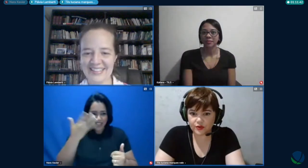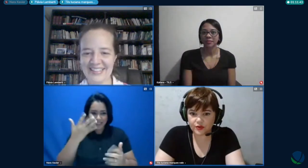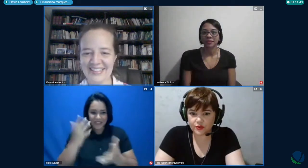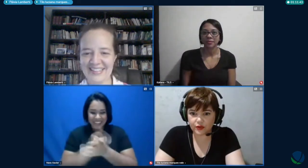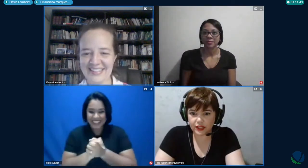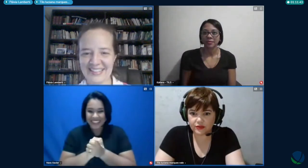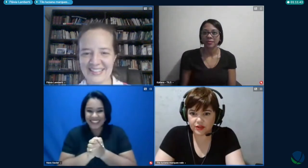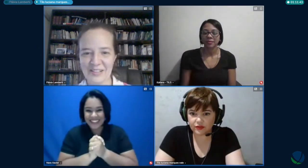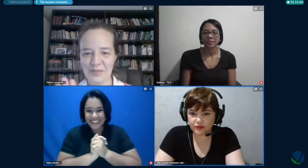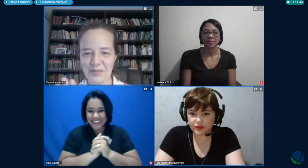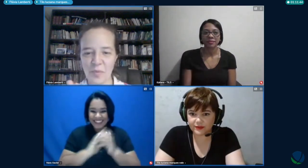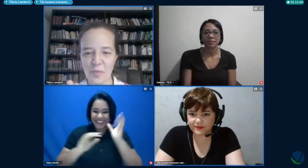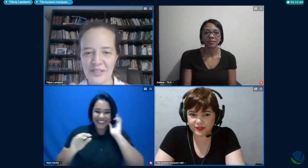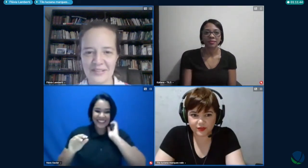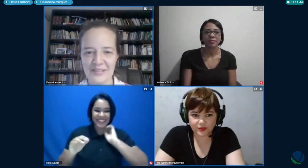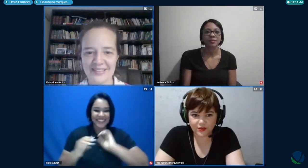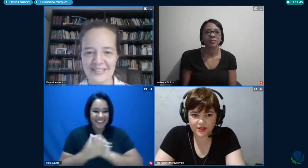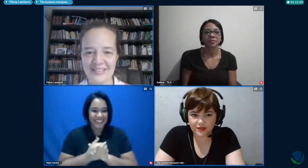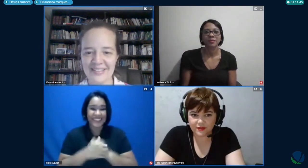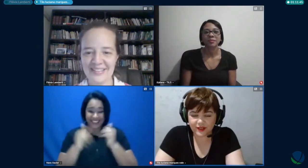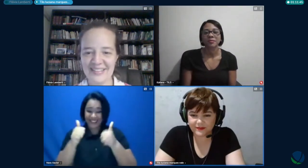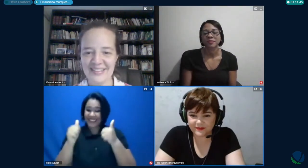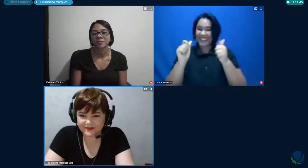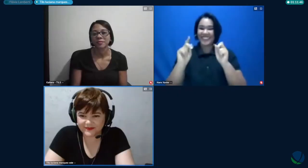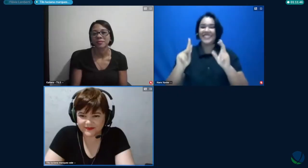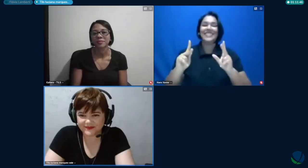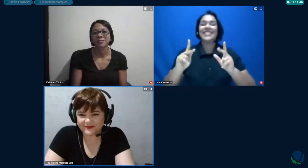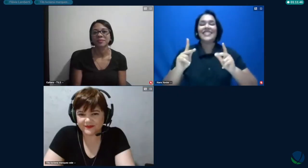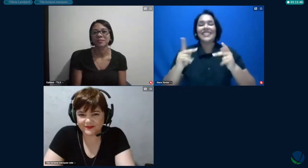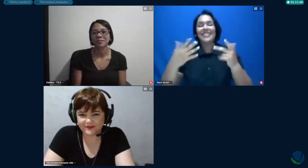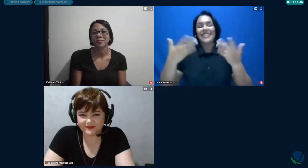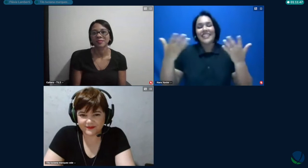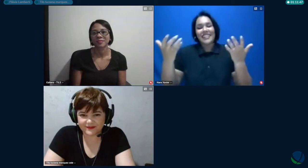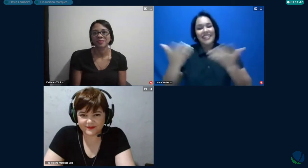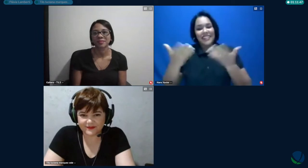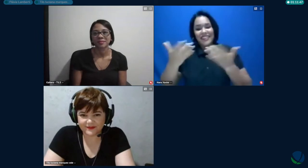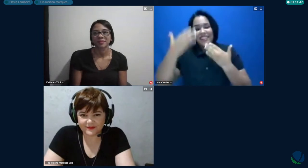Professor Rodrigo já voltou? Não consigo ver.